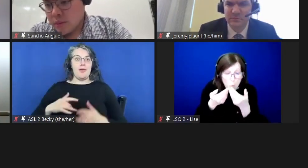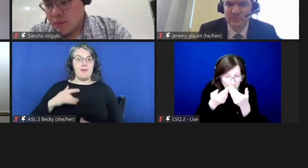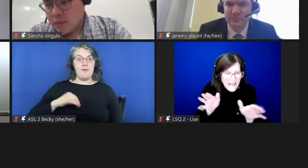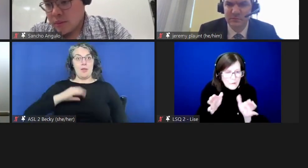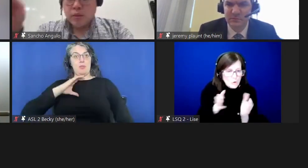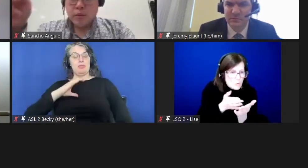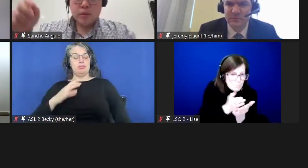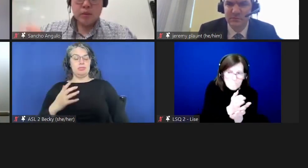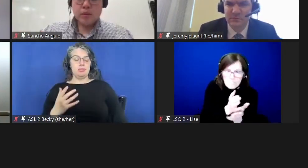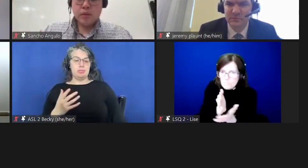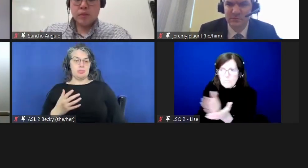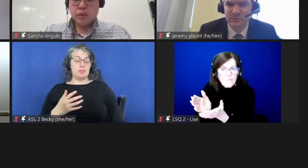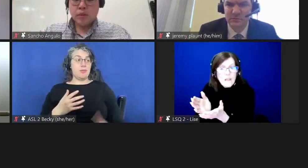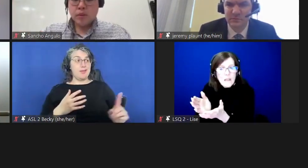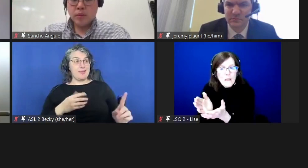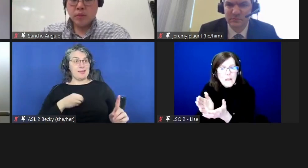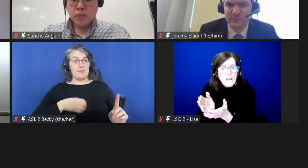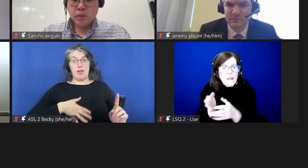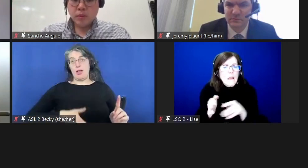ou de contestation.